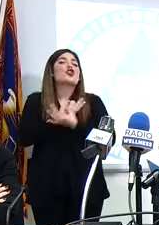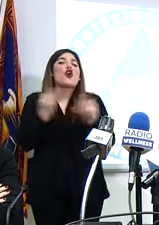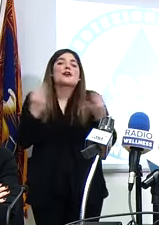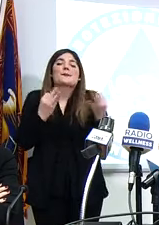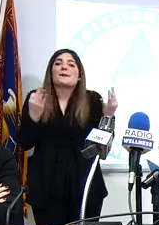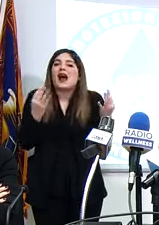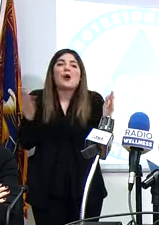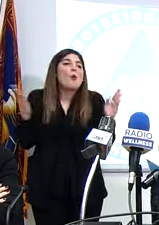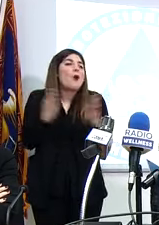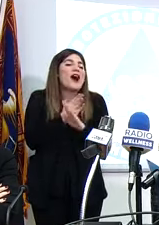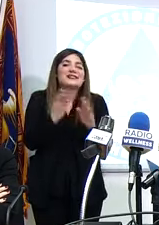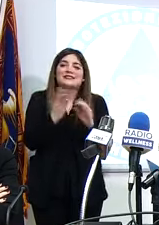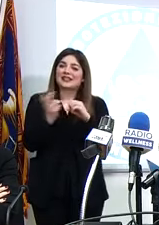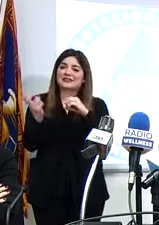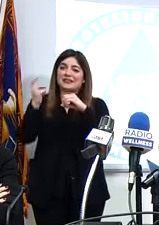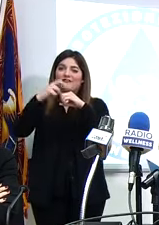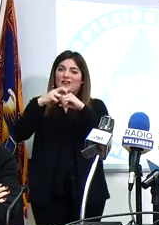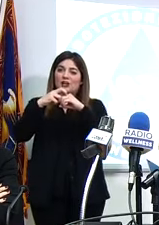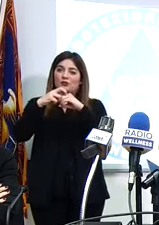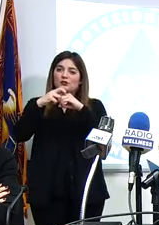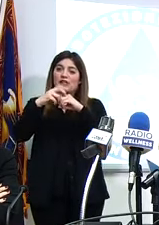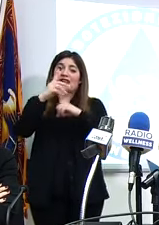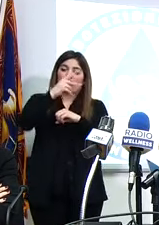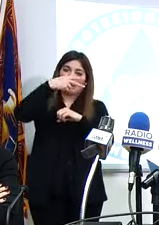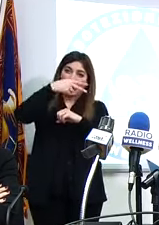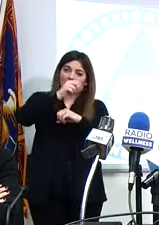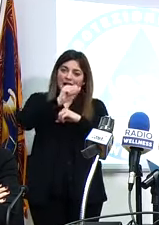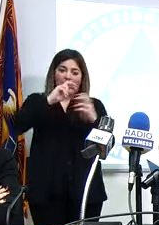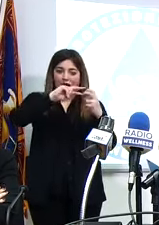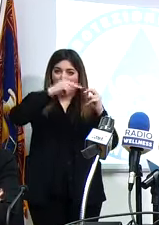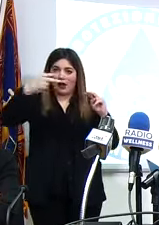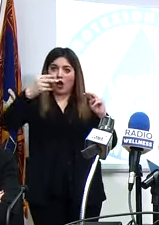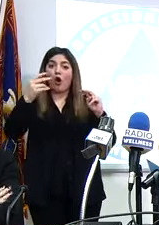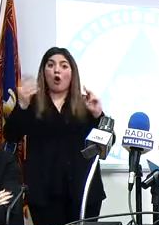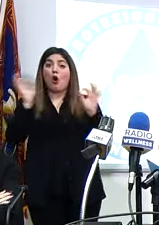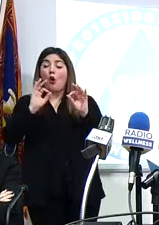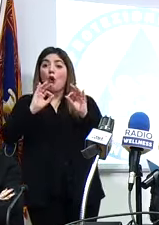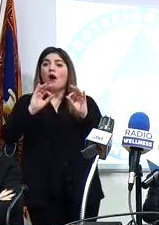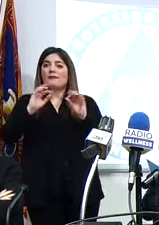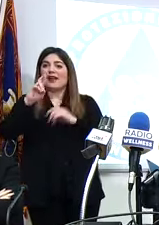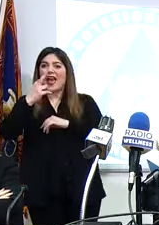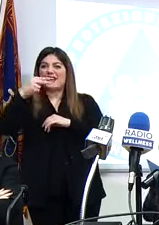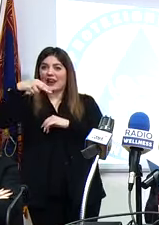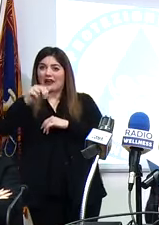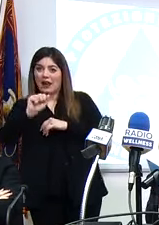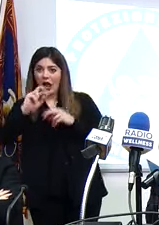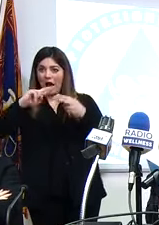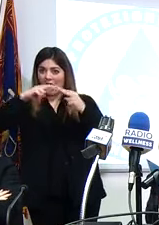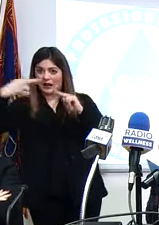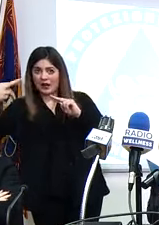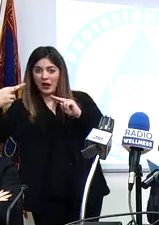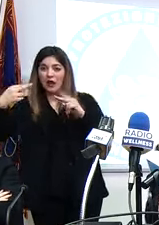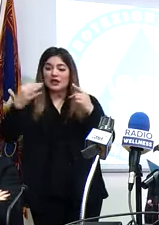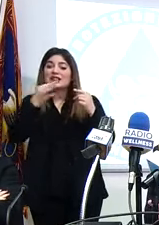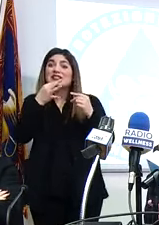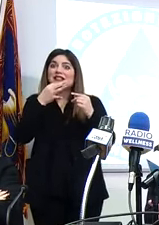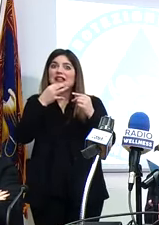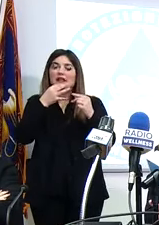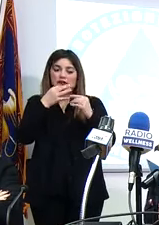virus, sia DNA che RNA, ma in particolare RNA, che si diffonda, e che più un virus replica e più